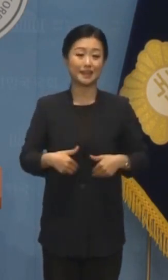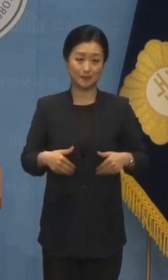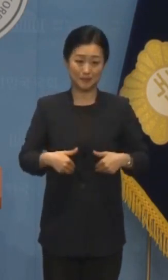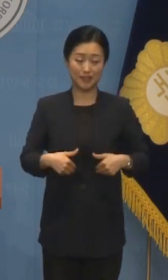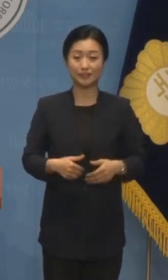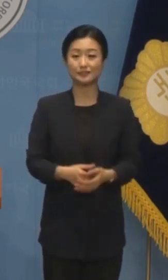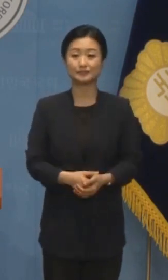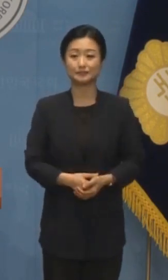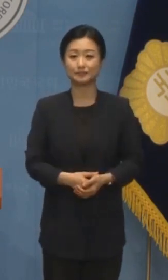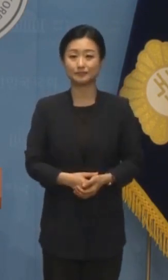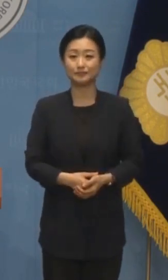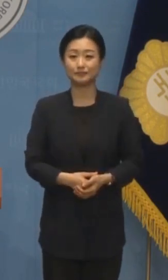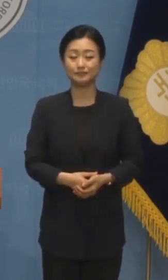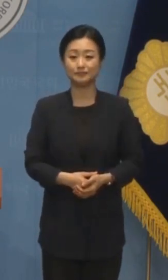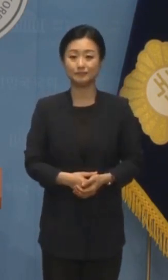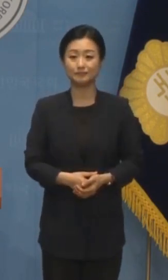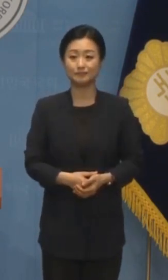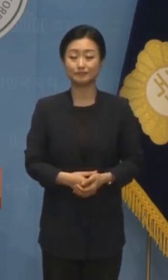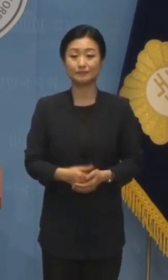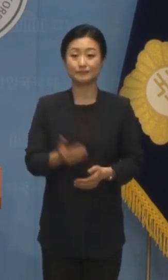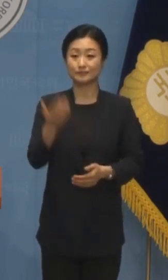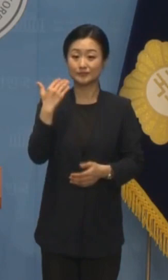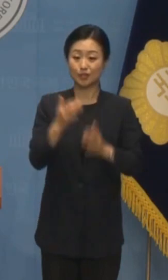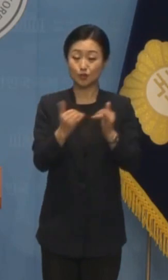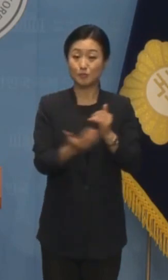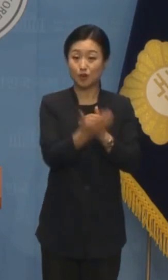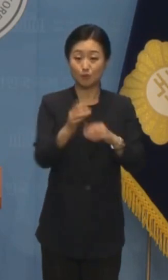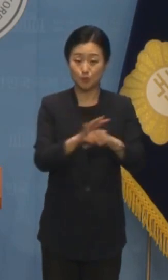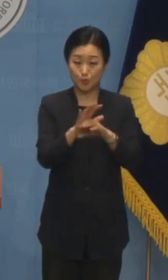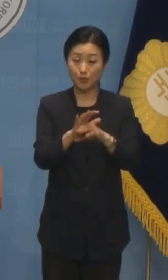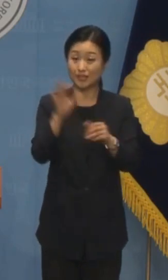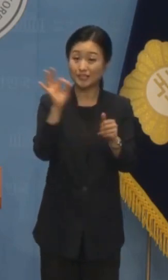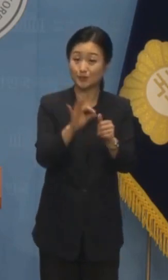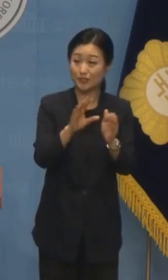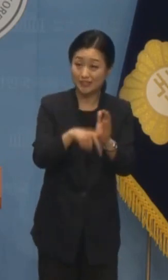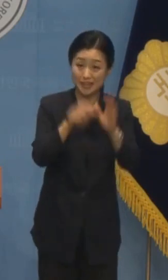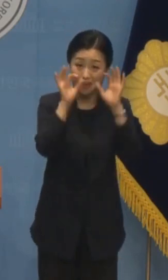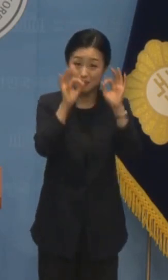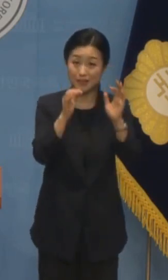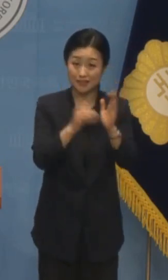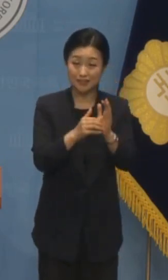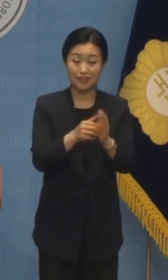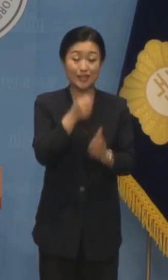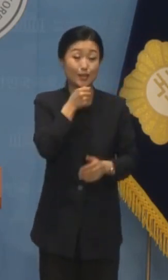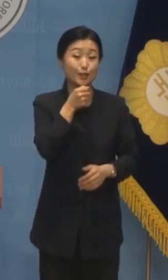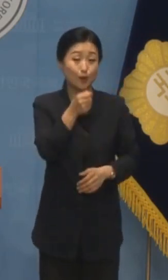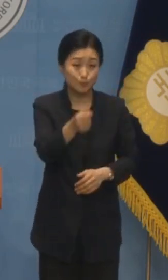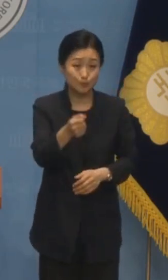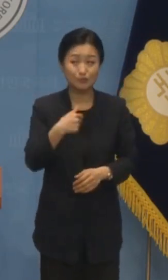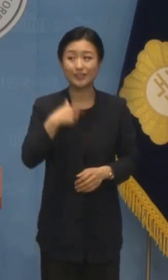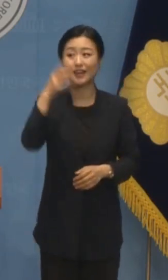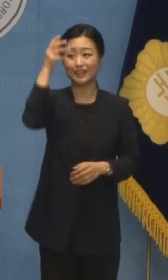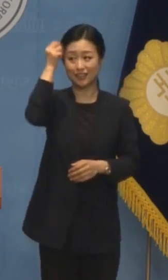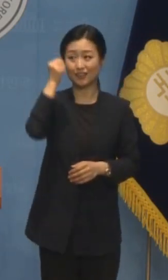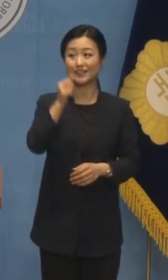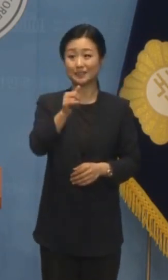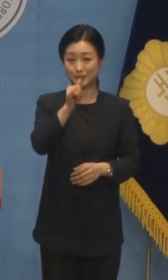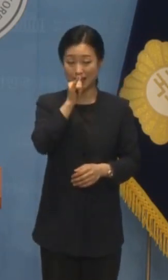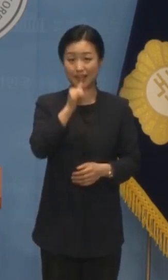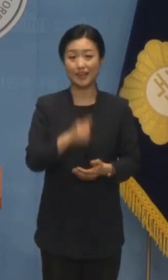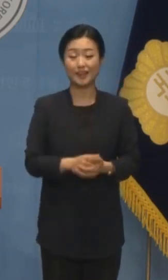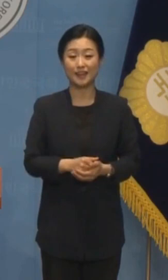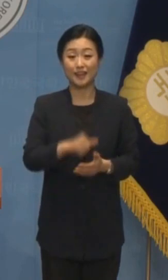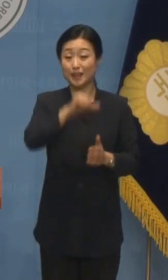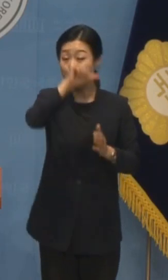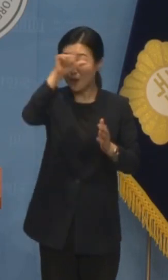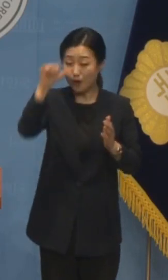있기 때문입니다. 지난 전국민 코로나 재난지원금 때 보았던 한 분의 인터뷰가 아직도 잊혀지지 않습니다.